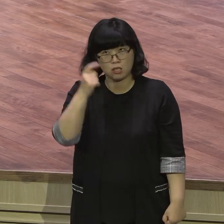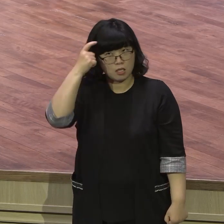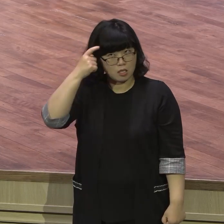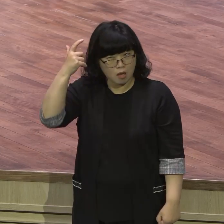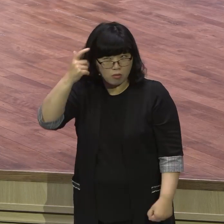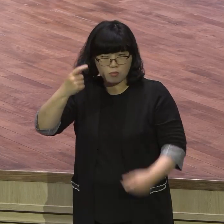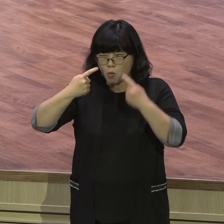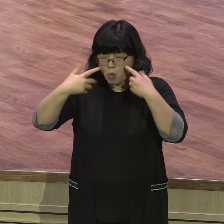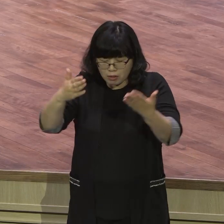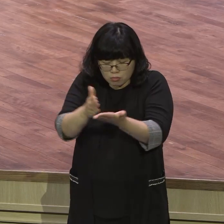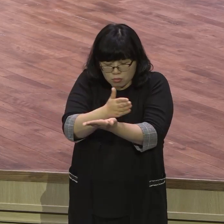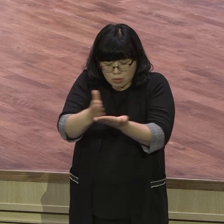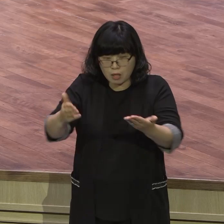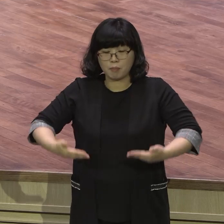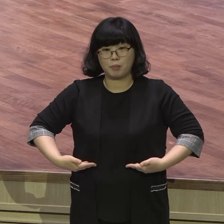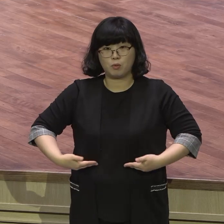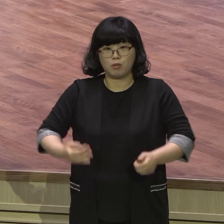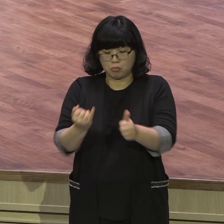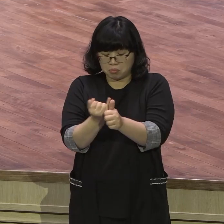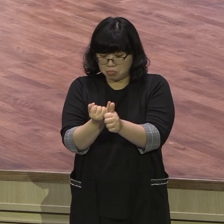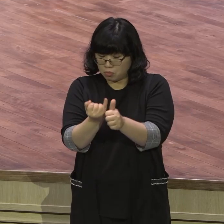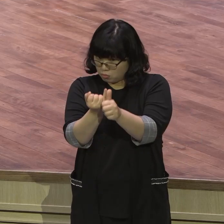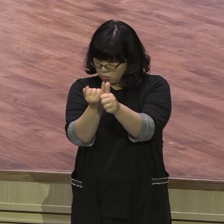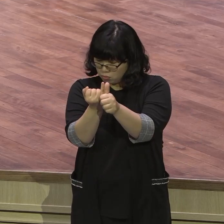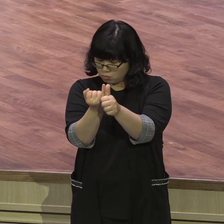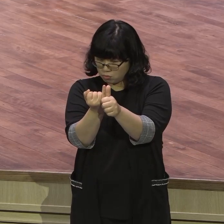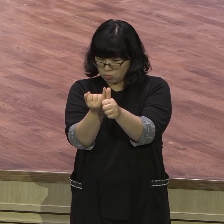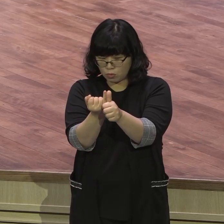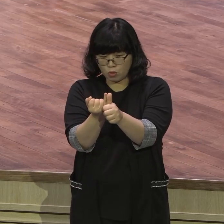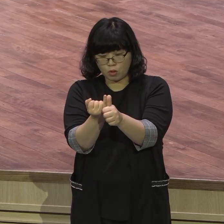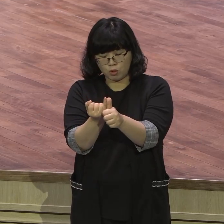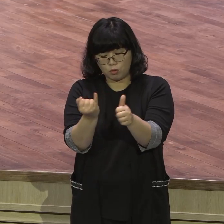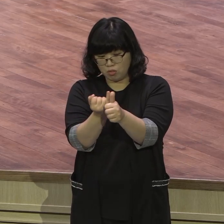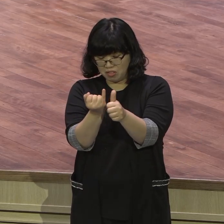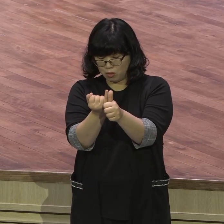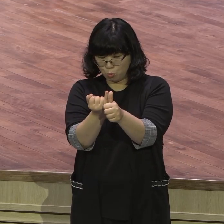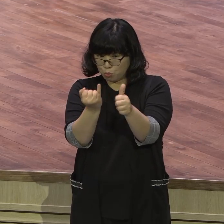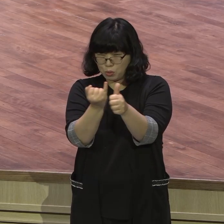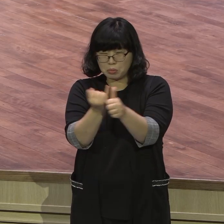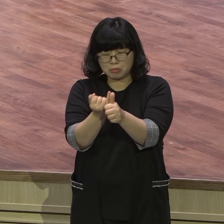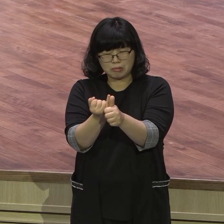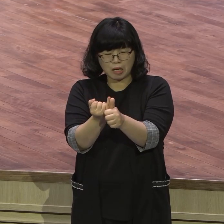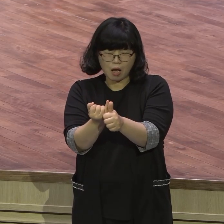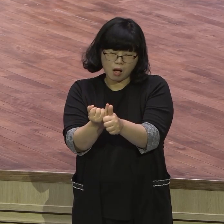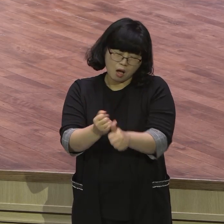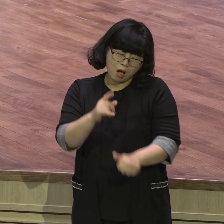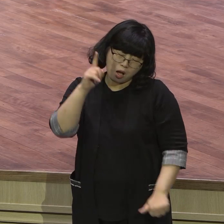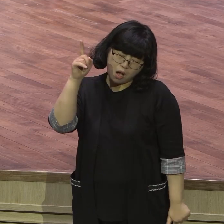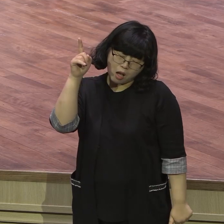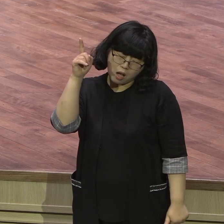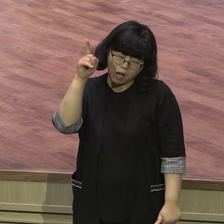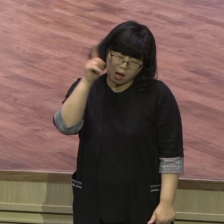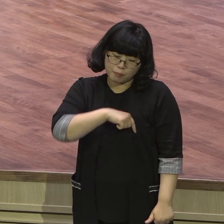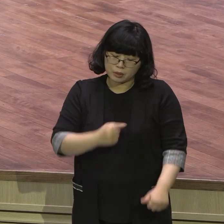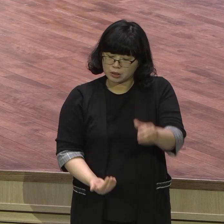부부기 부부라고 상무의 비극 아시죠 아나니아 삽비라 둘이 똑같이